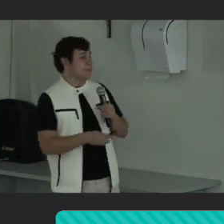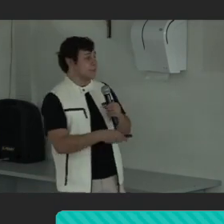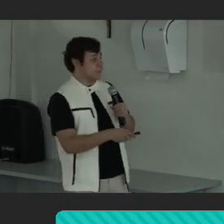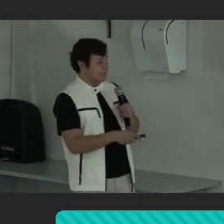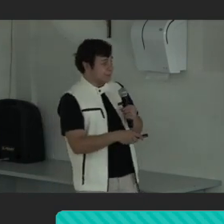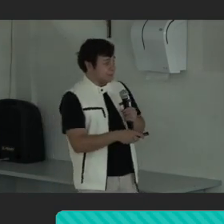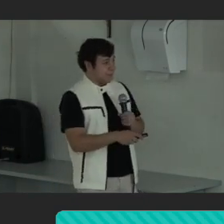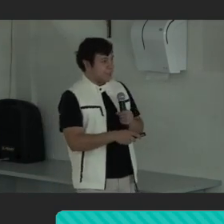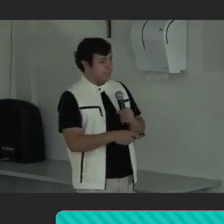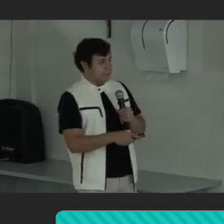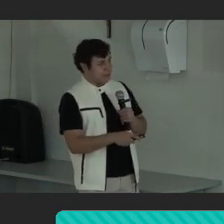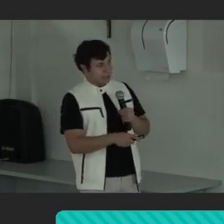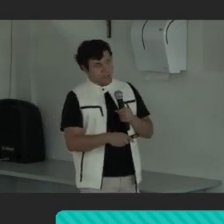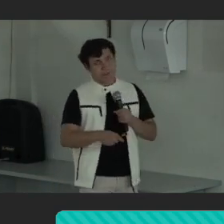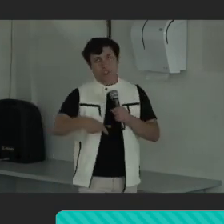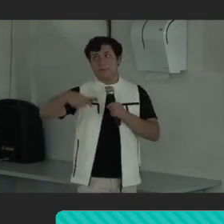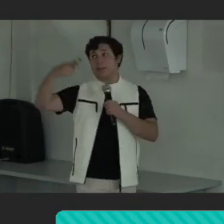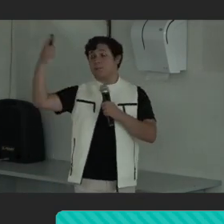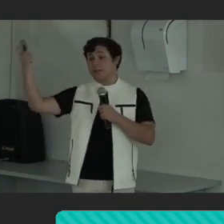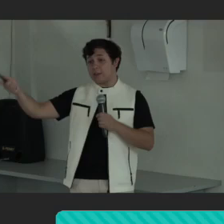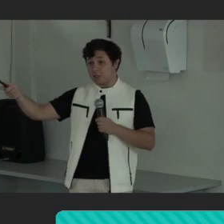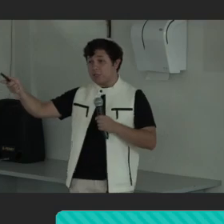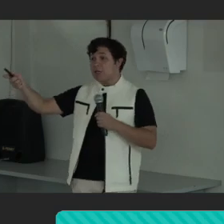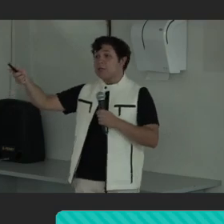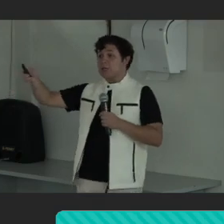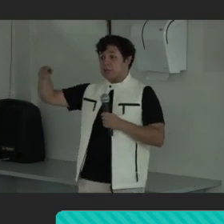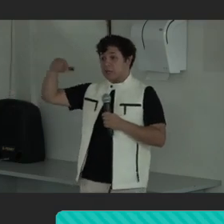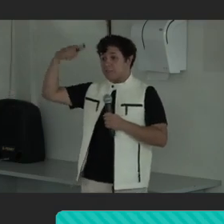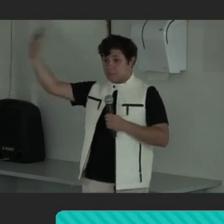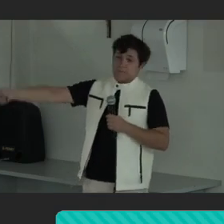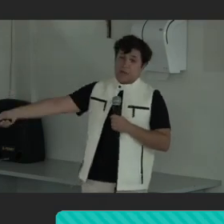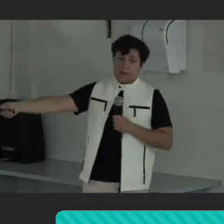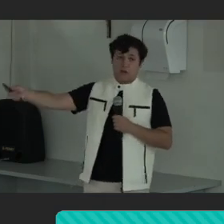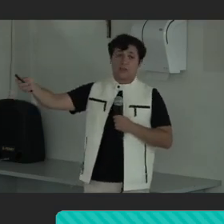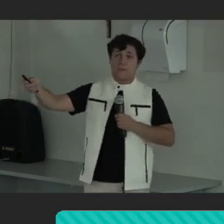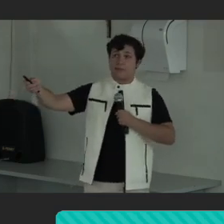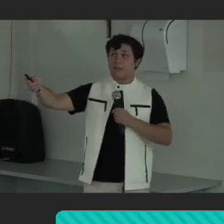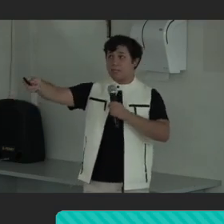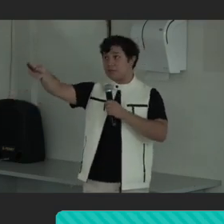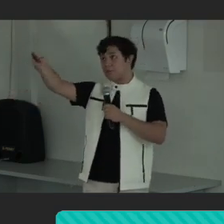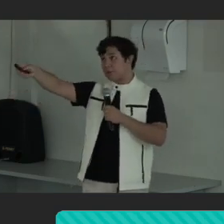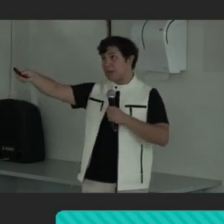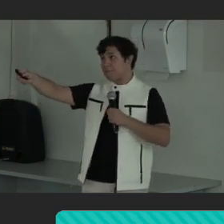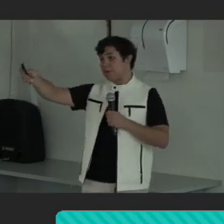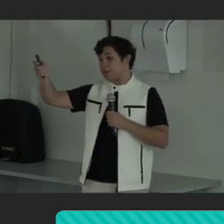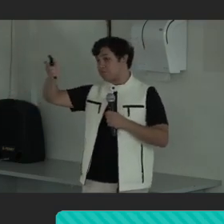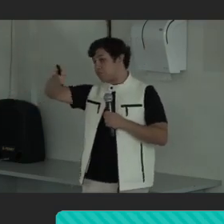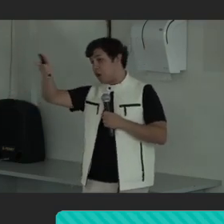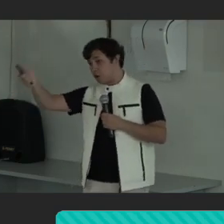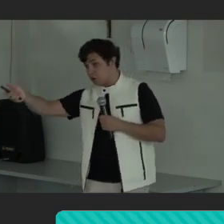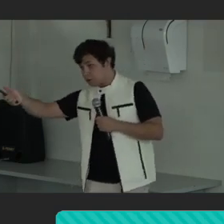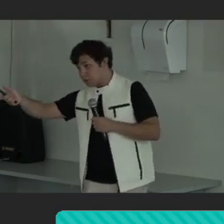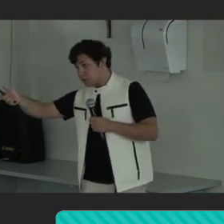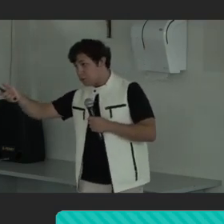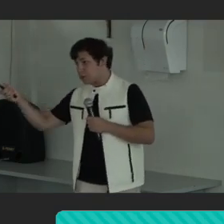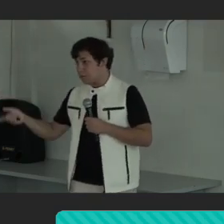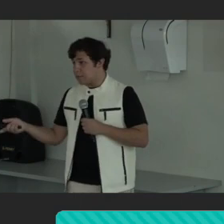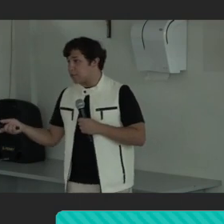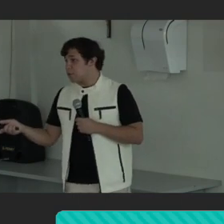educación. Mantener los espacios bien iluminados es totalmente cierto. ¿Por qué? Porque no hay luz, no se ve, y si no se ve